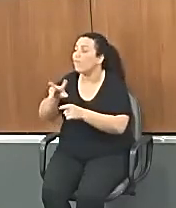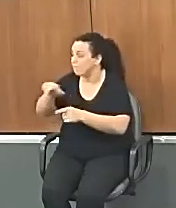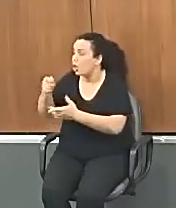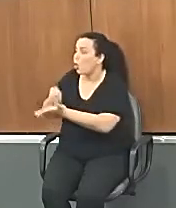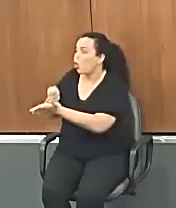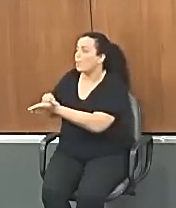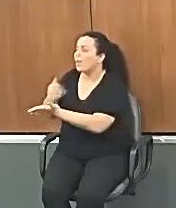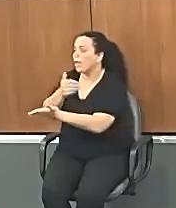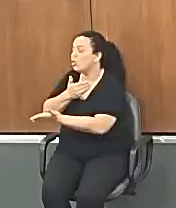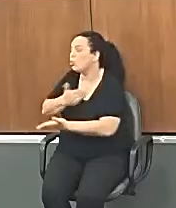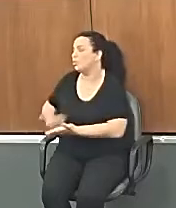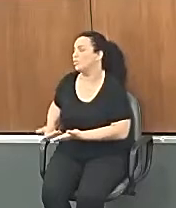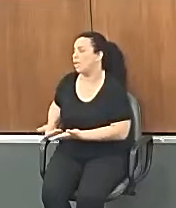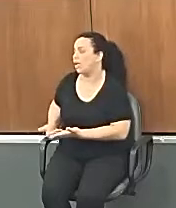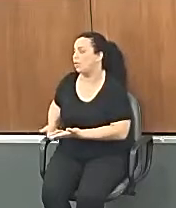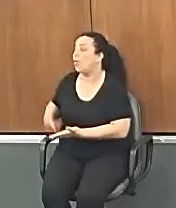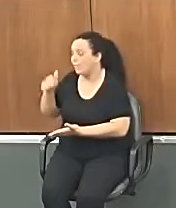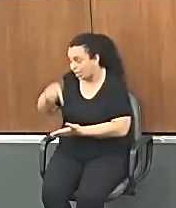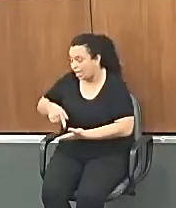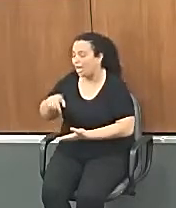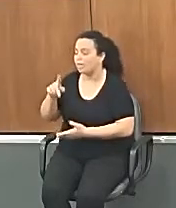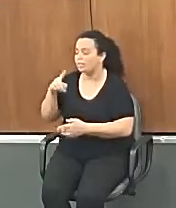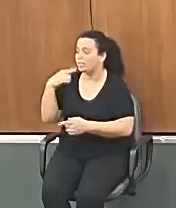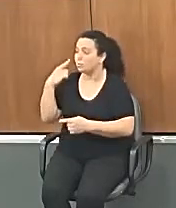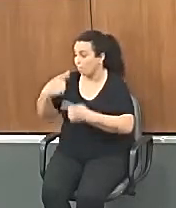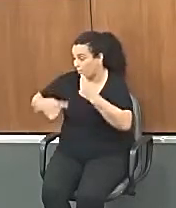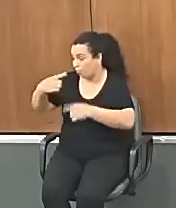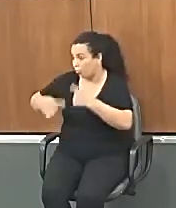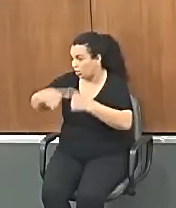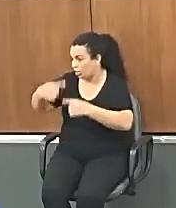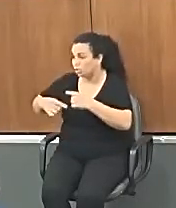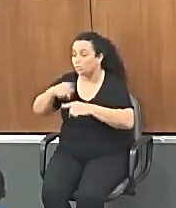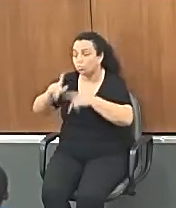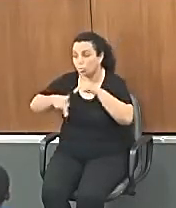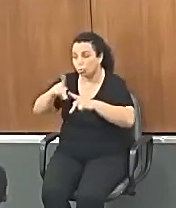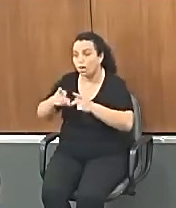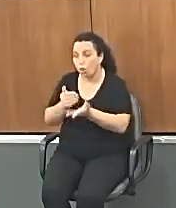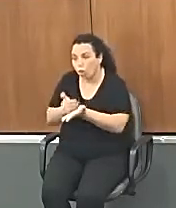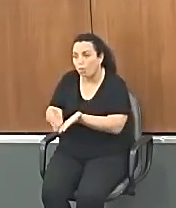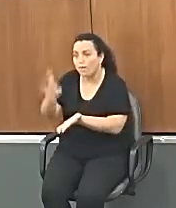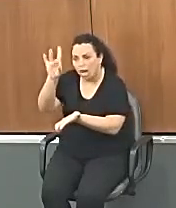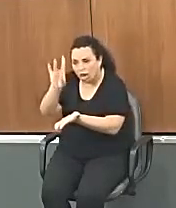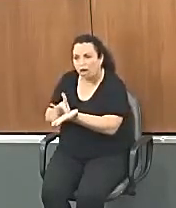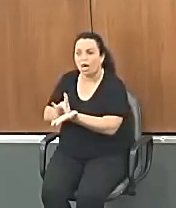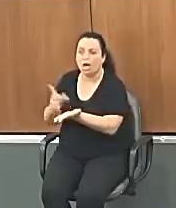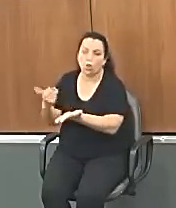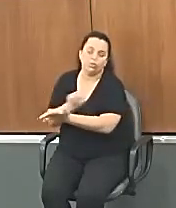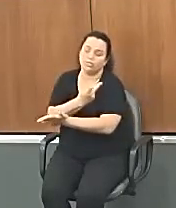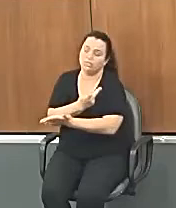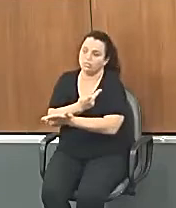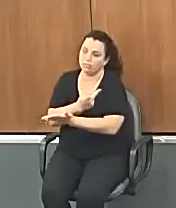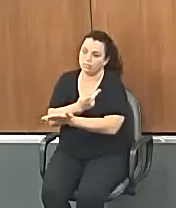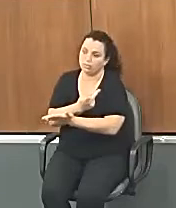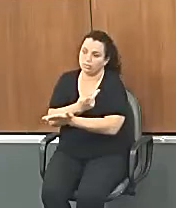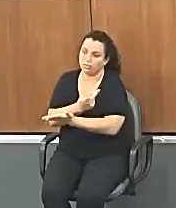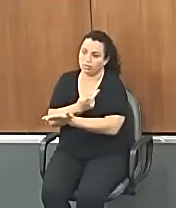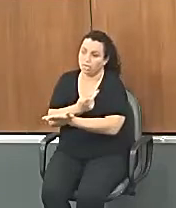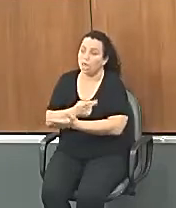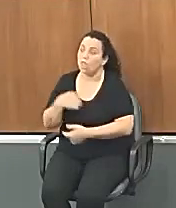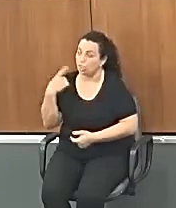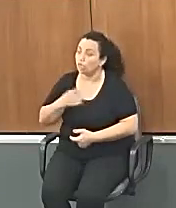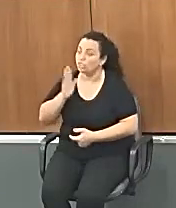para que essas políticas públicas elas realmente comece a funcionar né a gente já disse aqui várias vezes